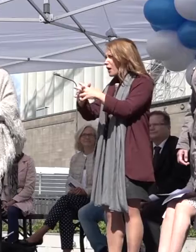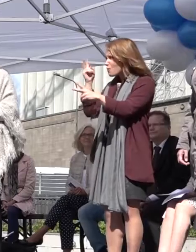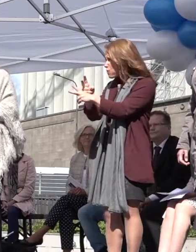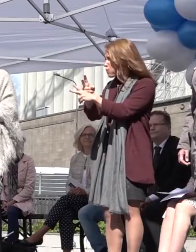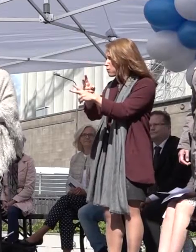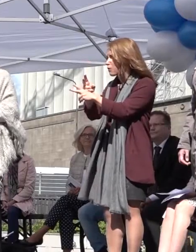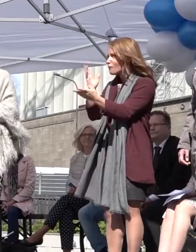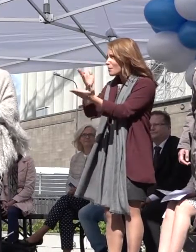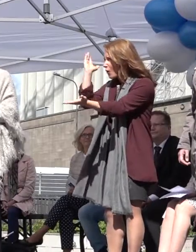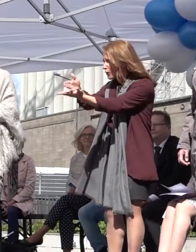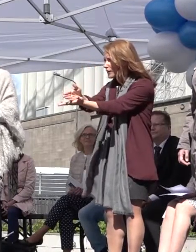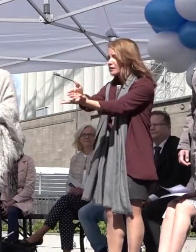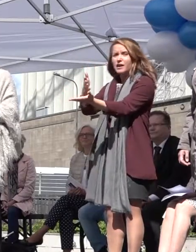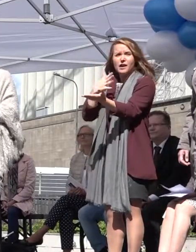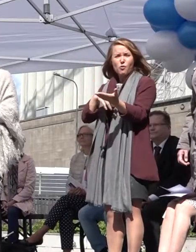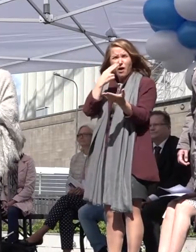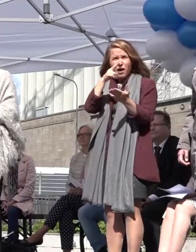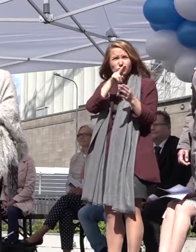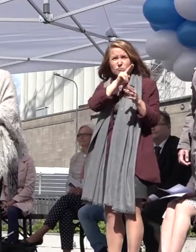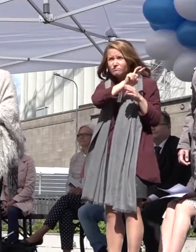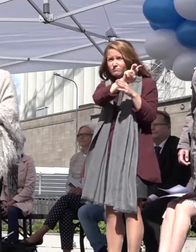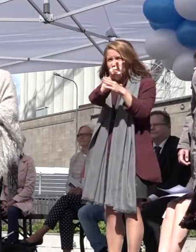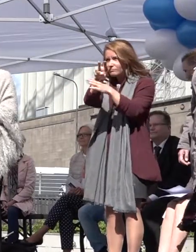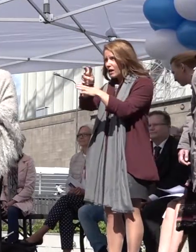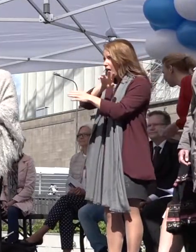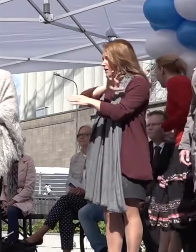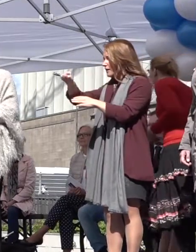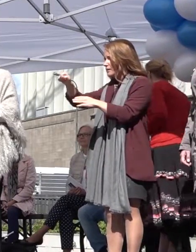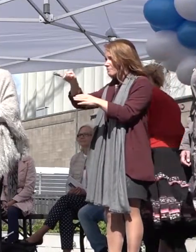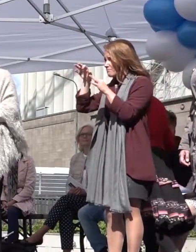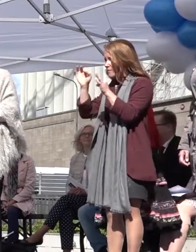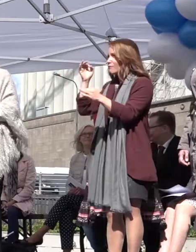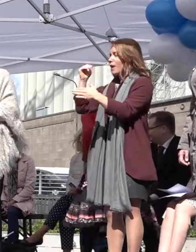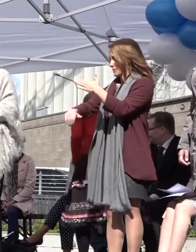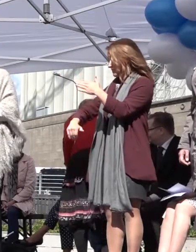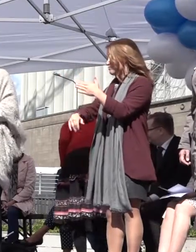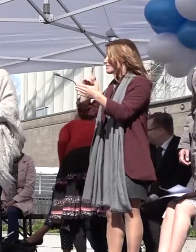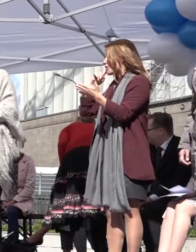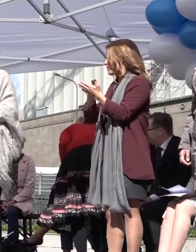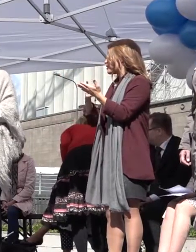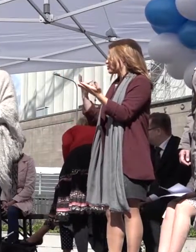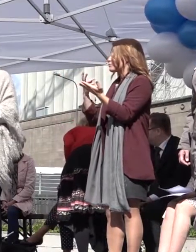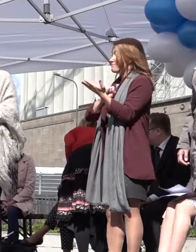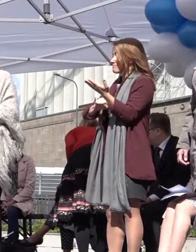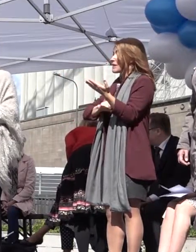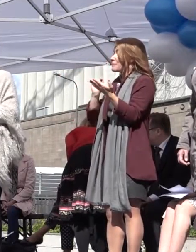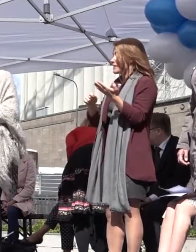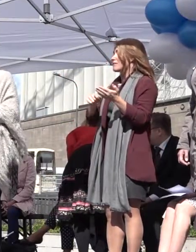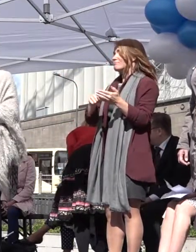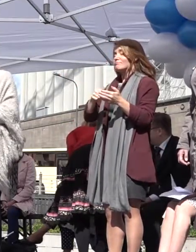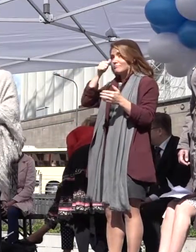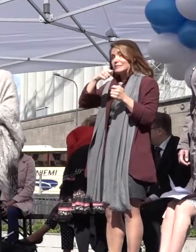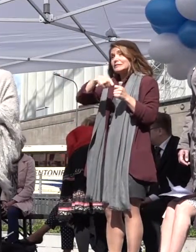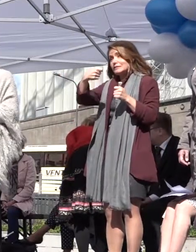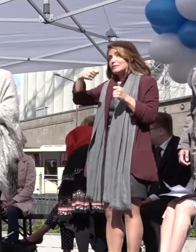päälle ja halutaan katsoa, että asiat kertakaikkisesti tulisivat valmiiksi. Ja silloin niitä joutuu joskus odottamaan ihan luvattomankin